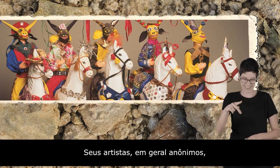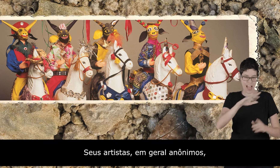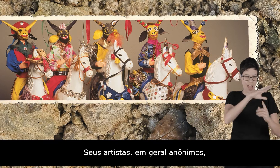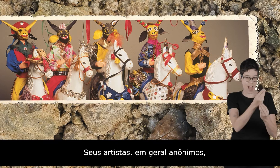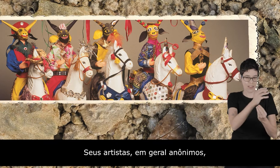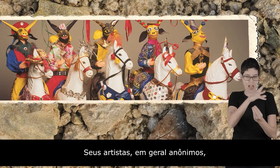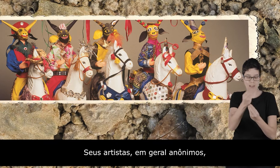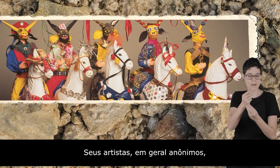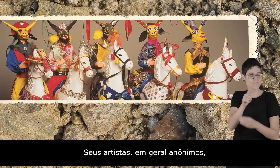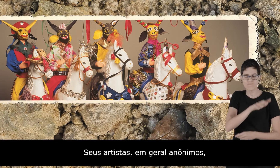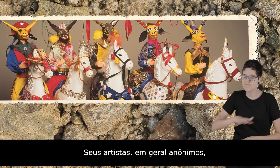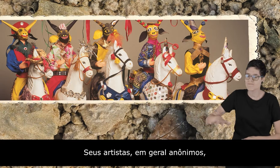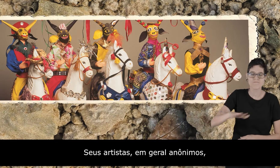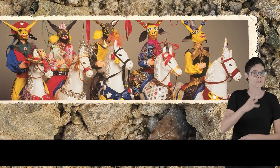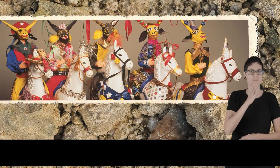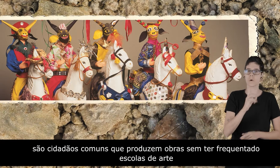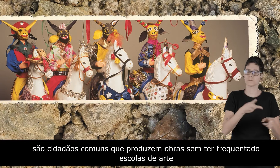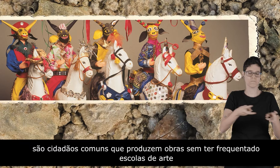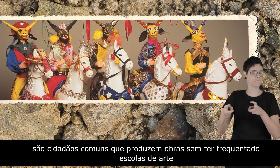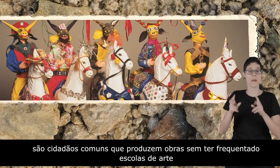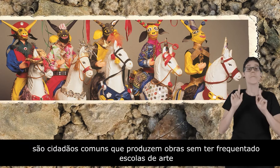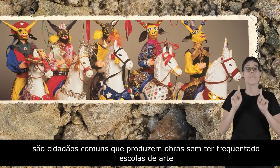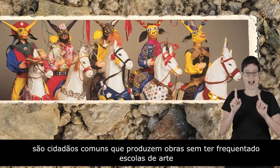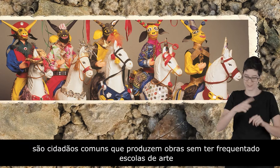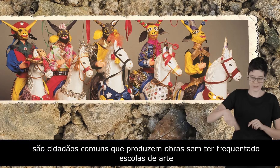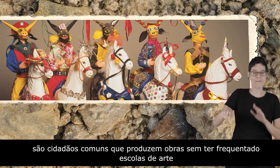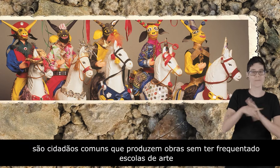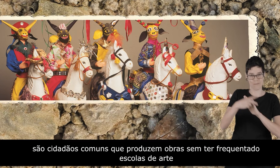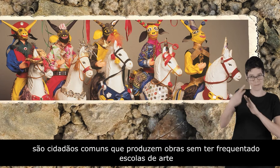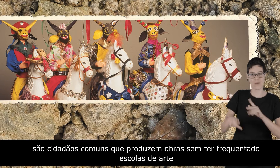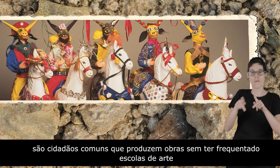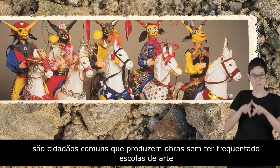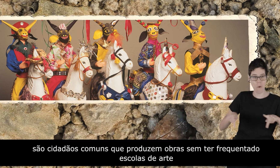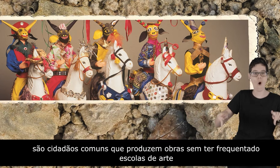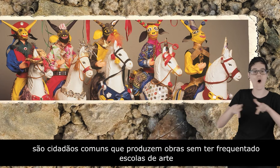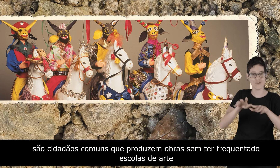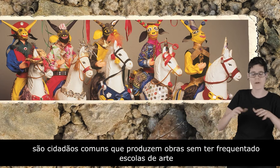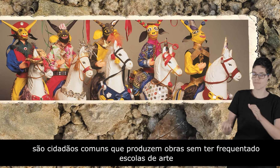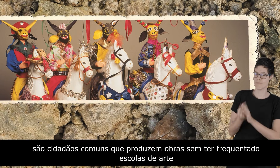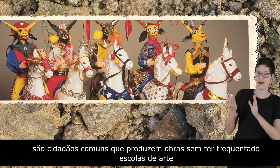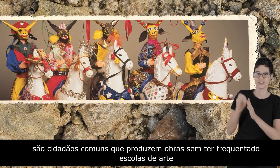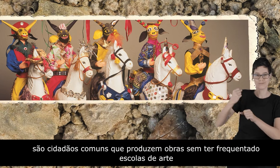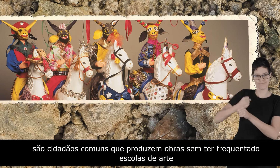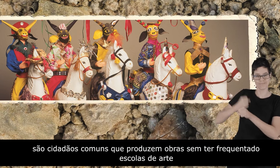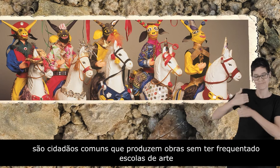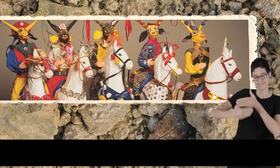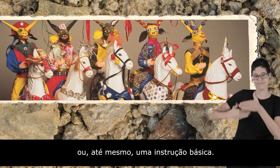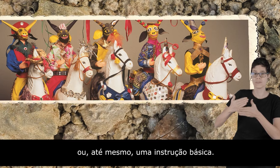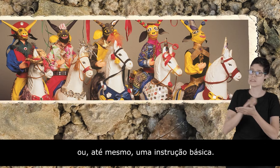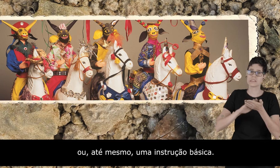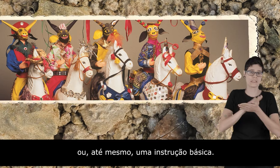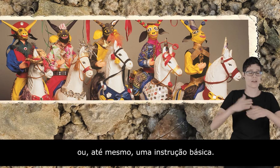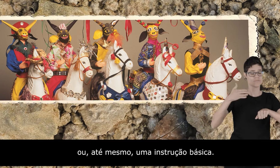Seus artistas, em geral anônimos, são cidadãos comuns que produzem obras sem ter frequentado escolas de arte